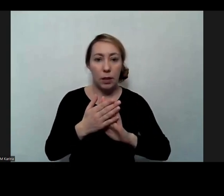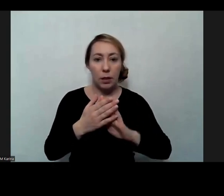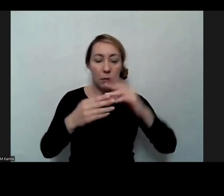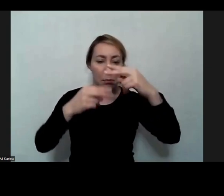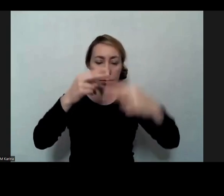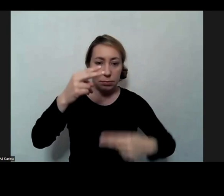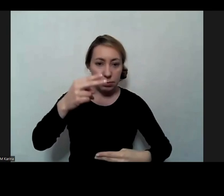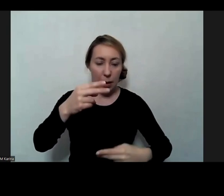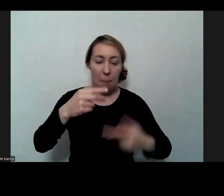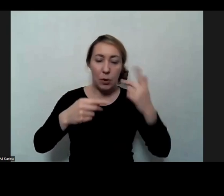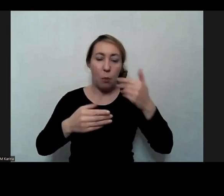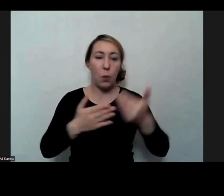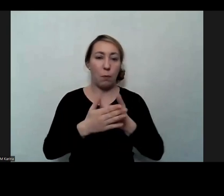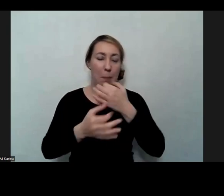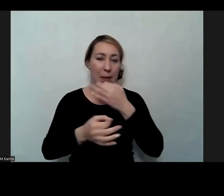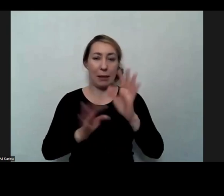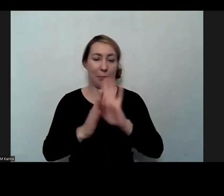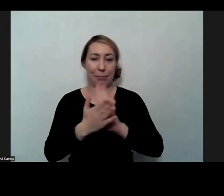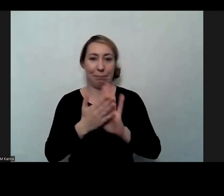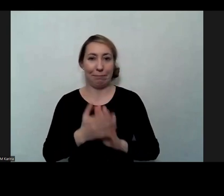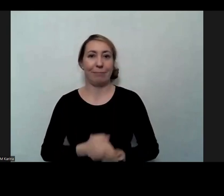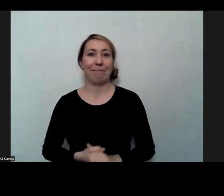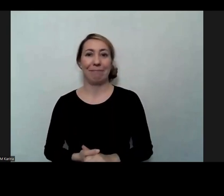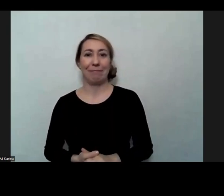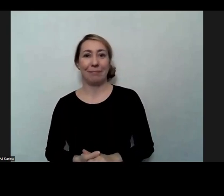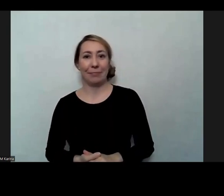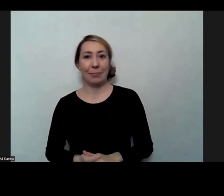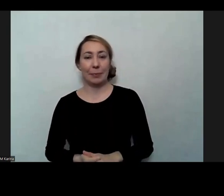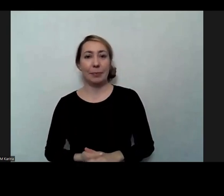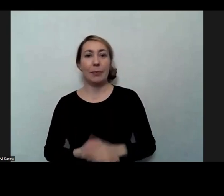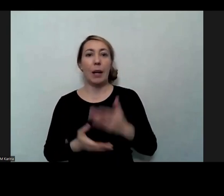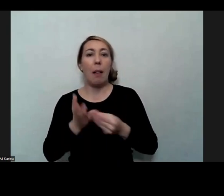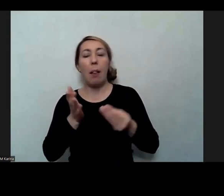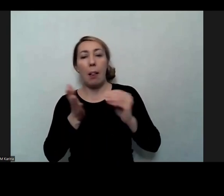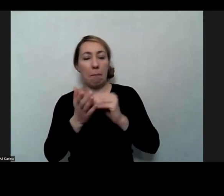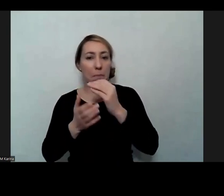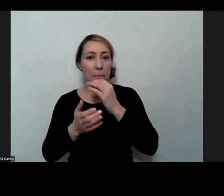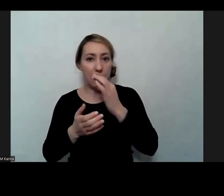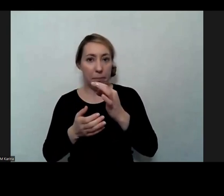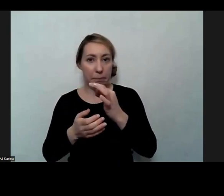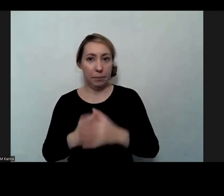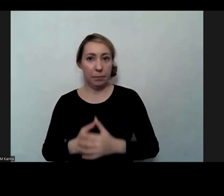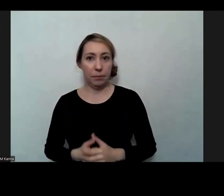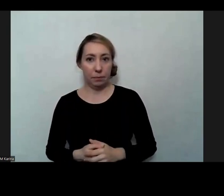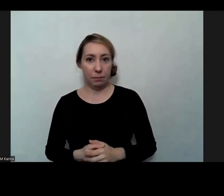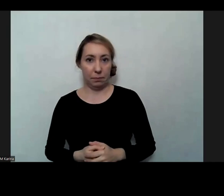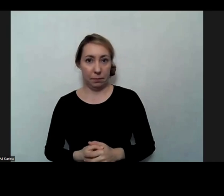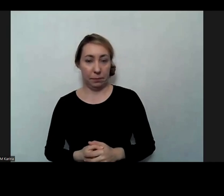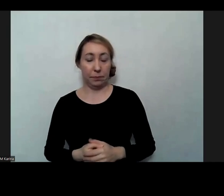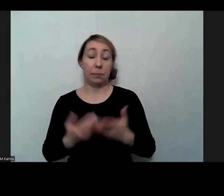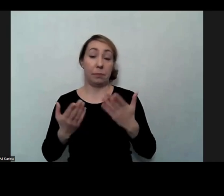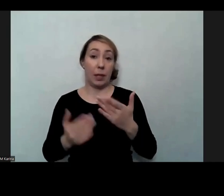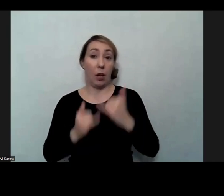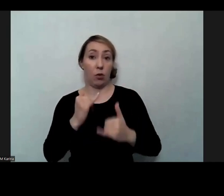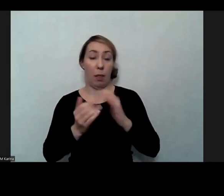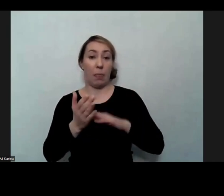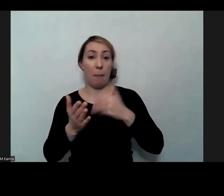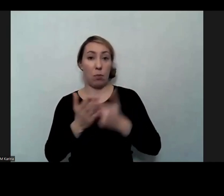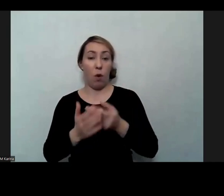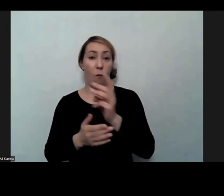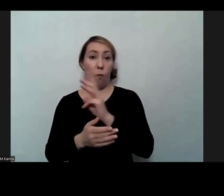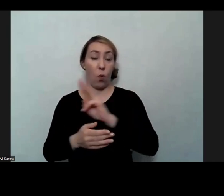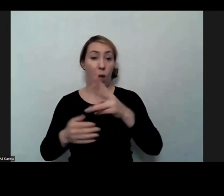myślałam, że mamy nowe pytanie. To ja to tylko doszczegółowię, Pani Marto. Czyli to jest tak, że jak się wchodzi na